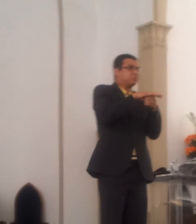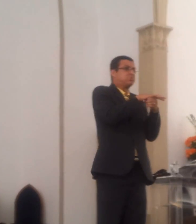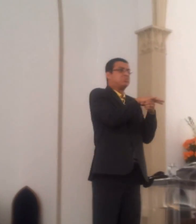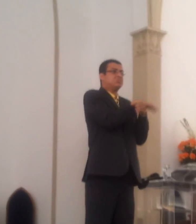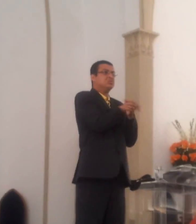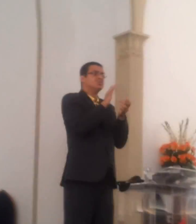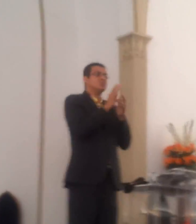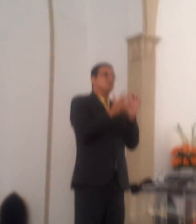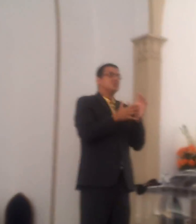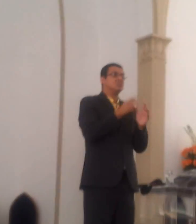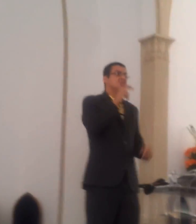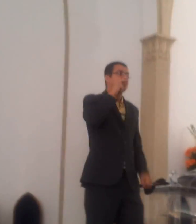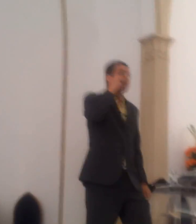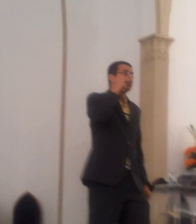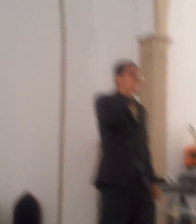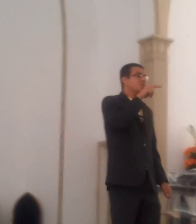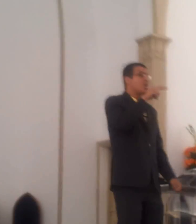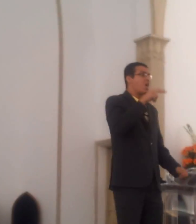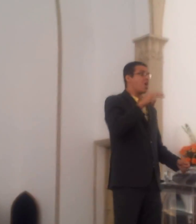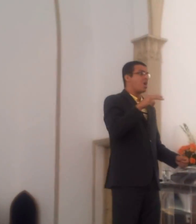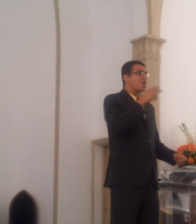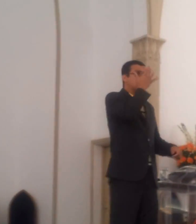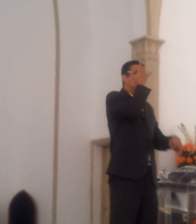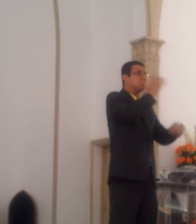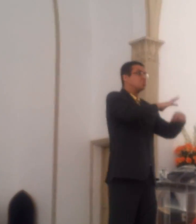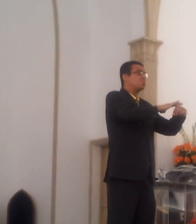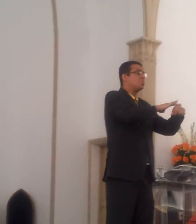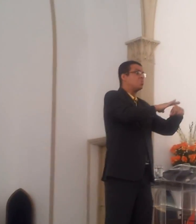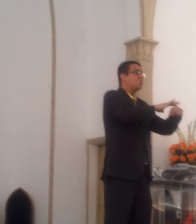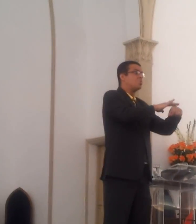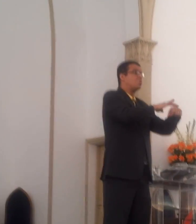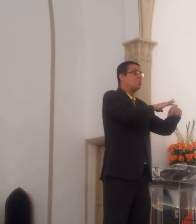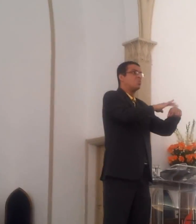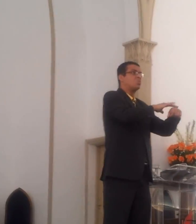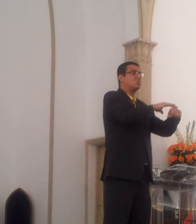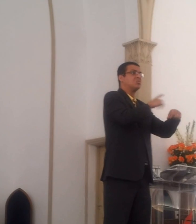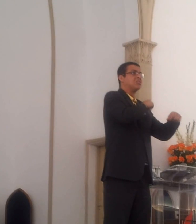pessoas cheias de dificuldades, e Jesus olhava as pessoas doentes, umas